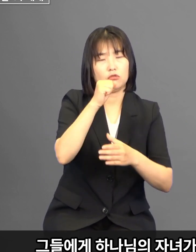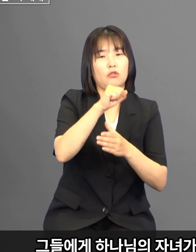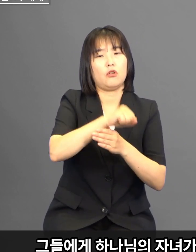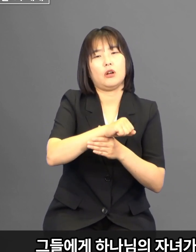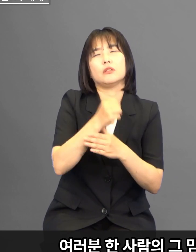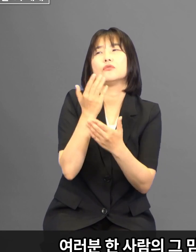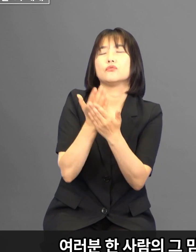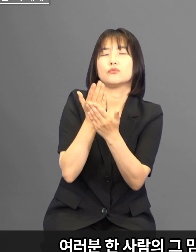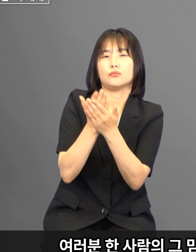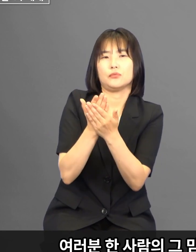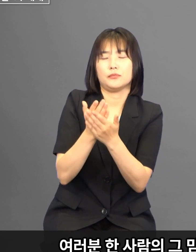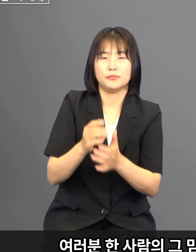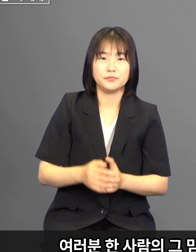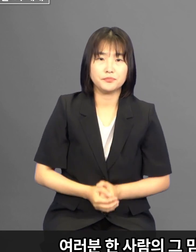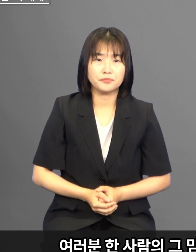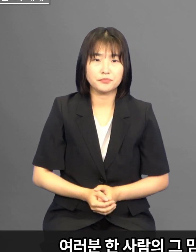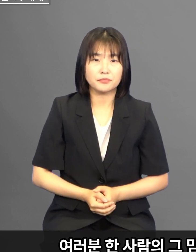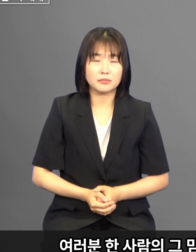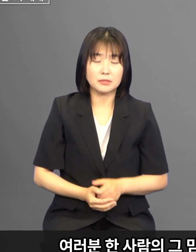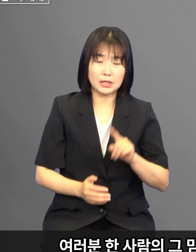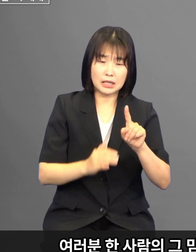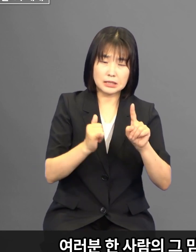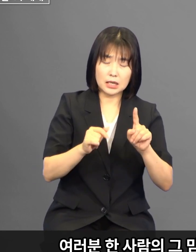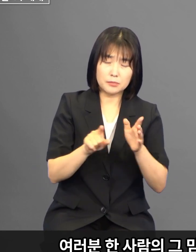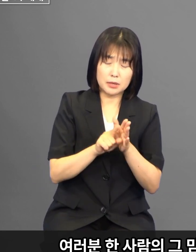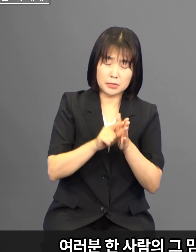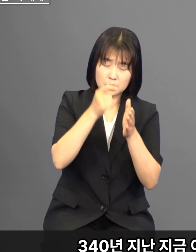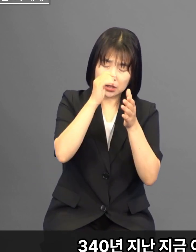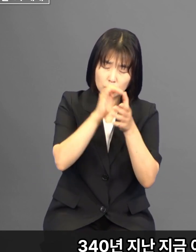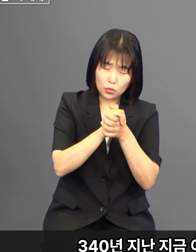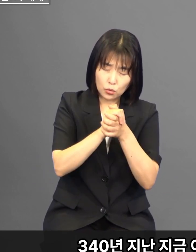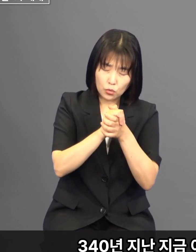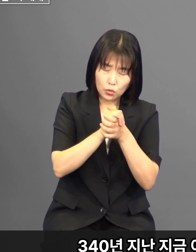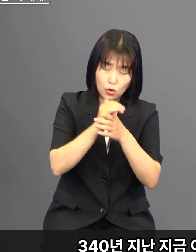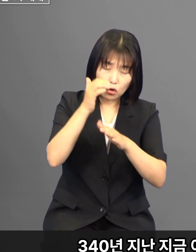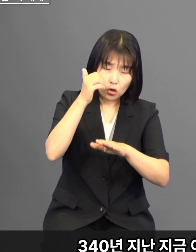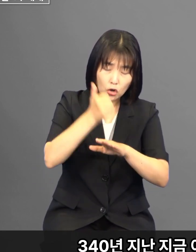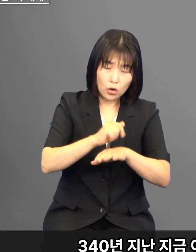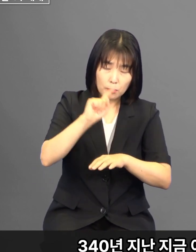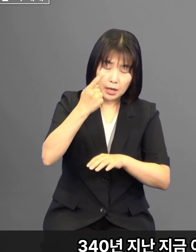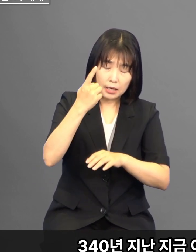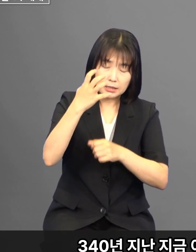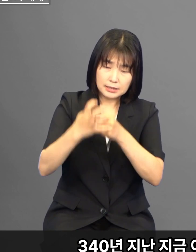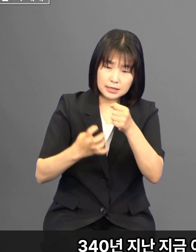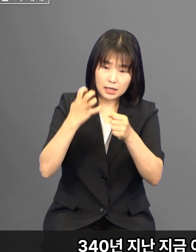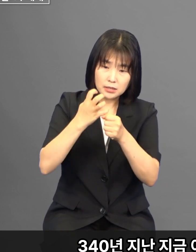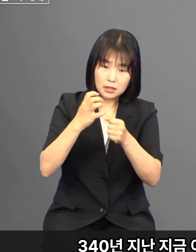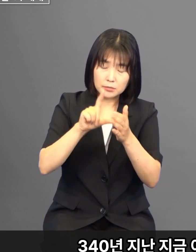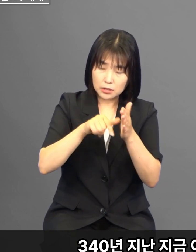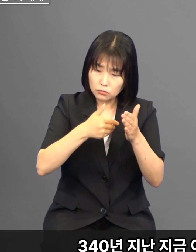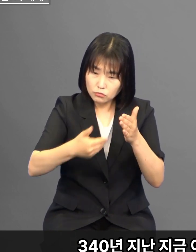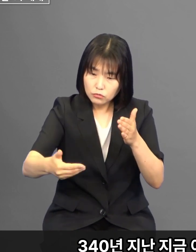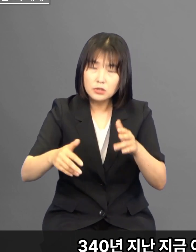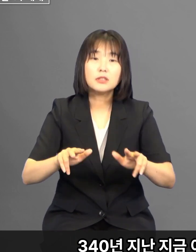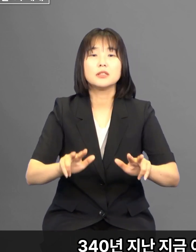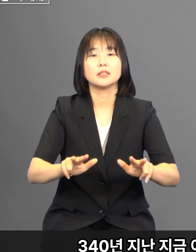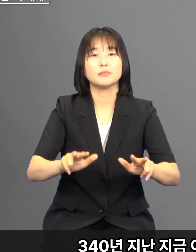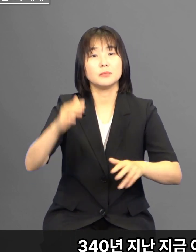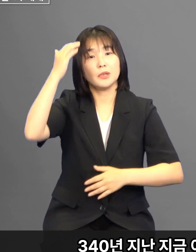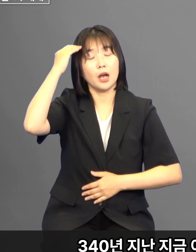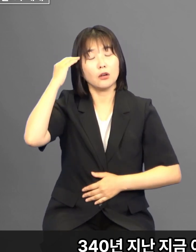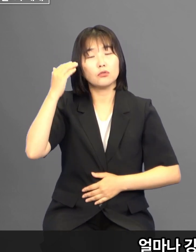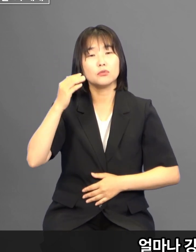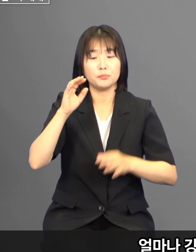주십시오. 여러분, 한 사람의 그 믿음의 기도가 어떻게 되었습니까? 140년 지난 지금 이 대한민국을 여러분